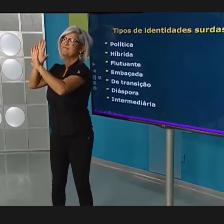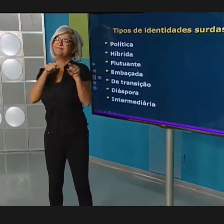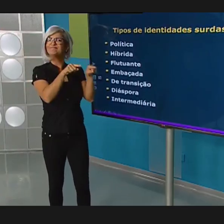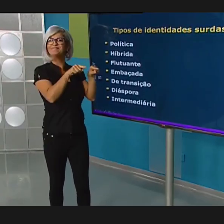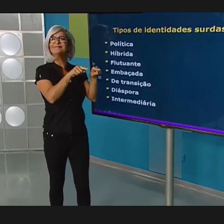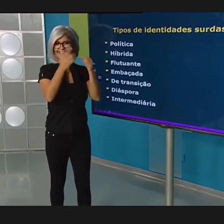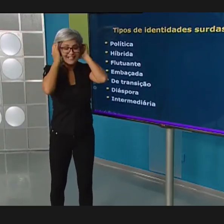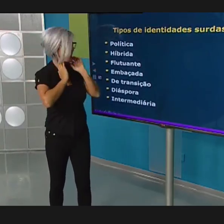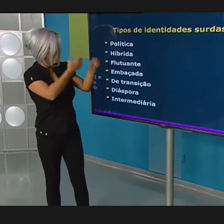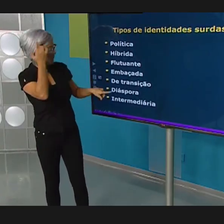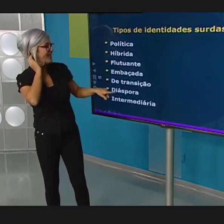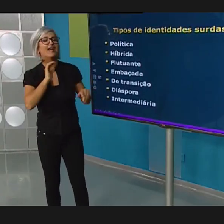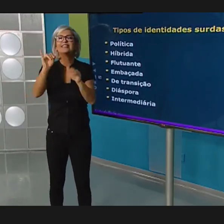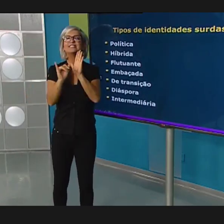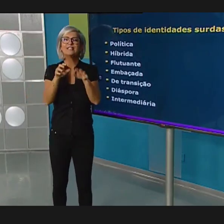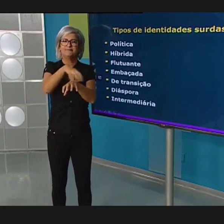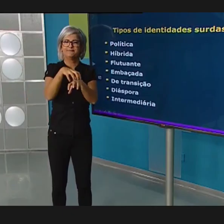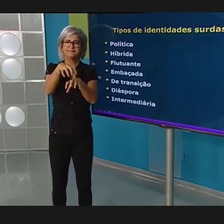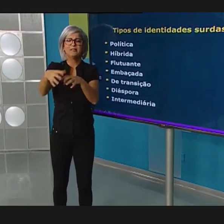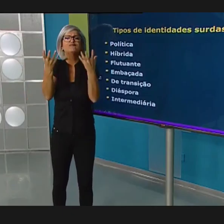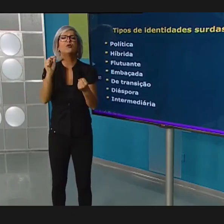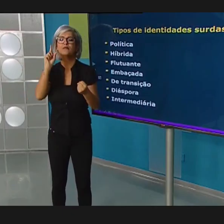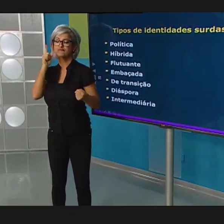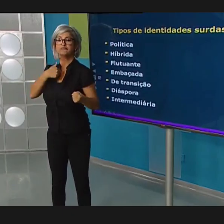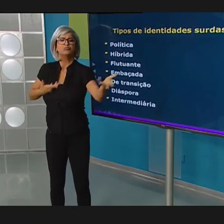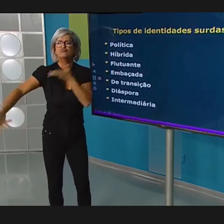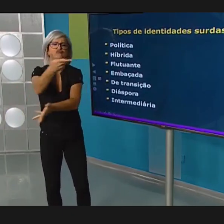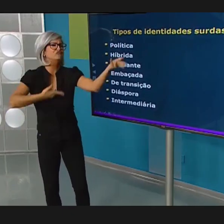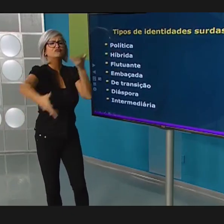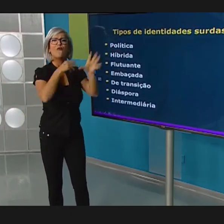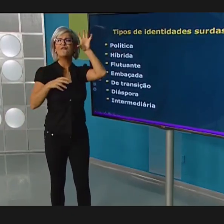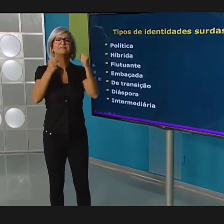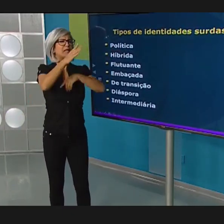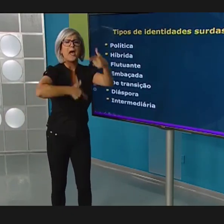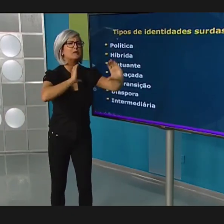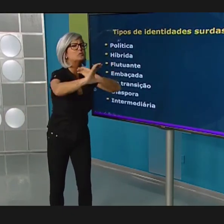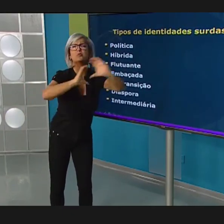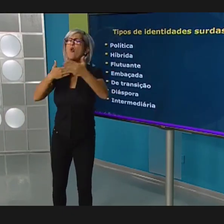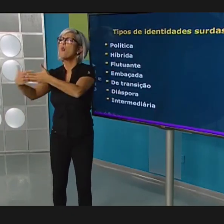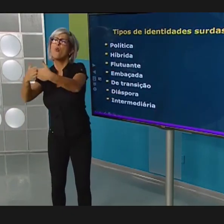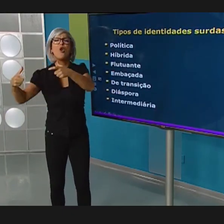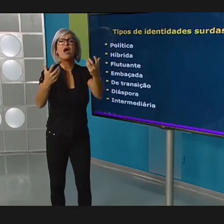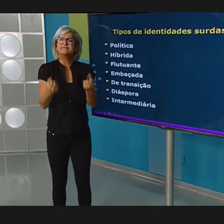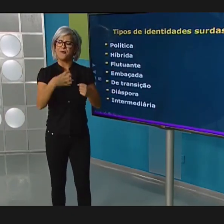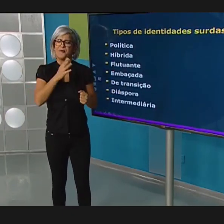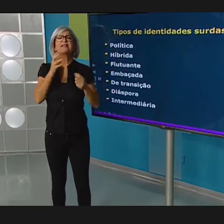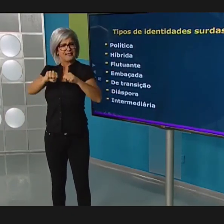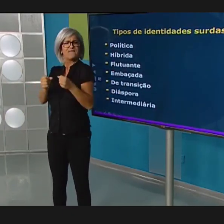parte dessa comunidade, onde se sente melhor. Identidade surda diáspora. É quando o surdo convive com pessoas ouvintes, se comunica em qualquer